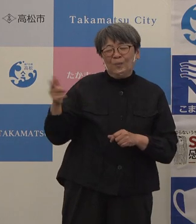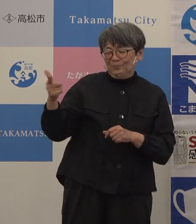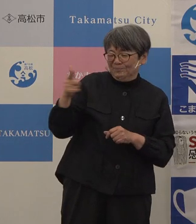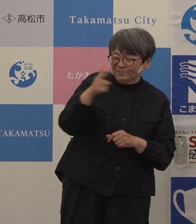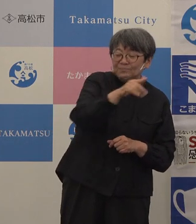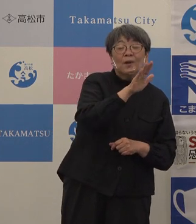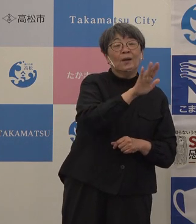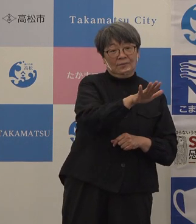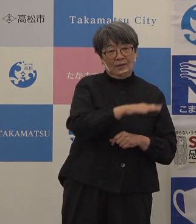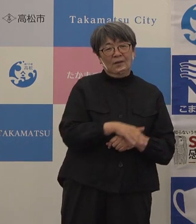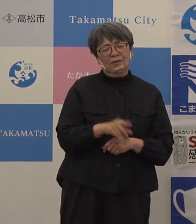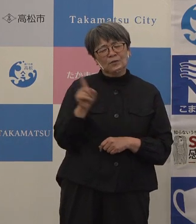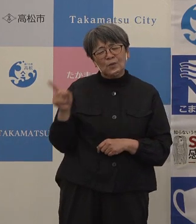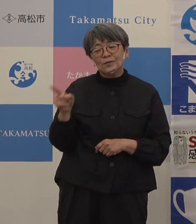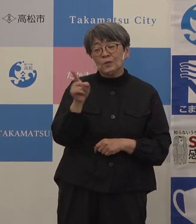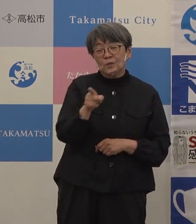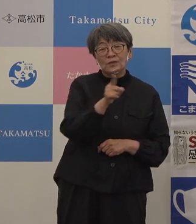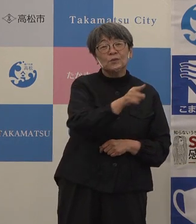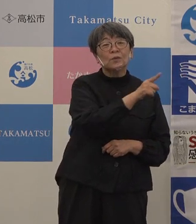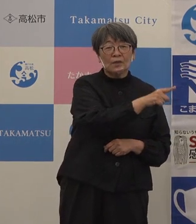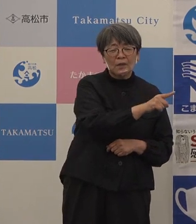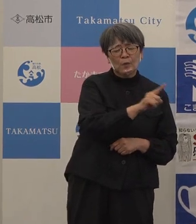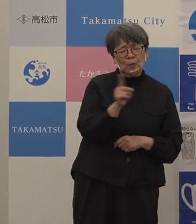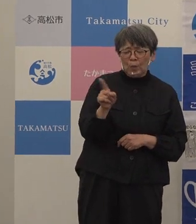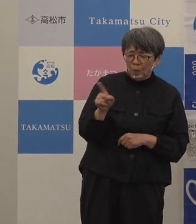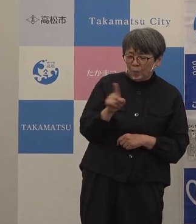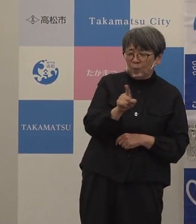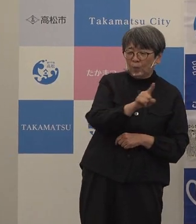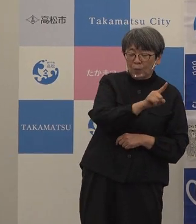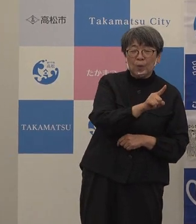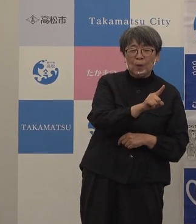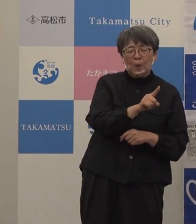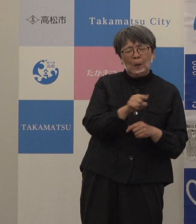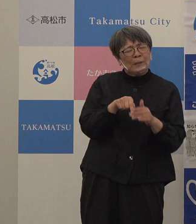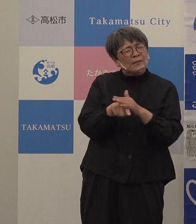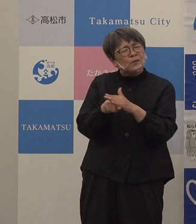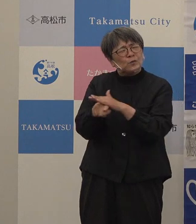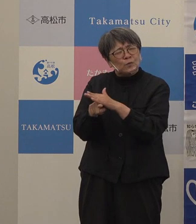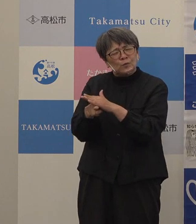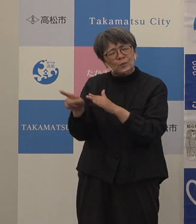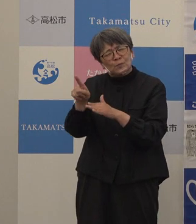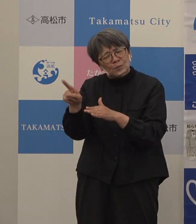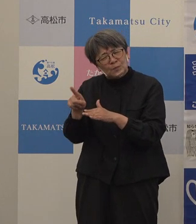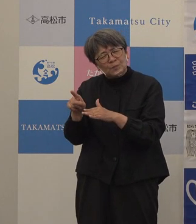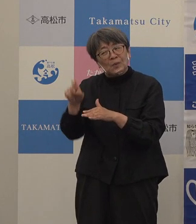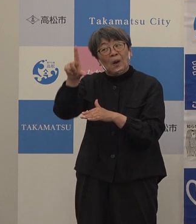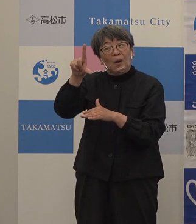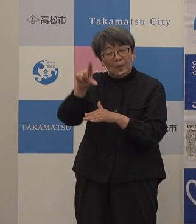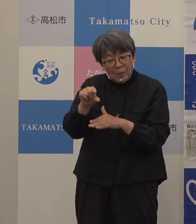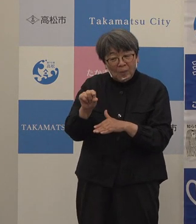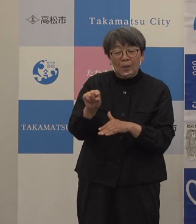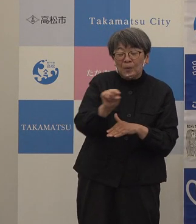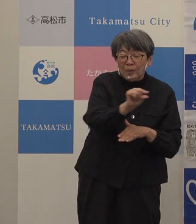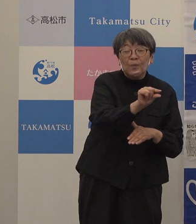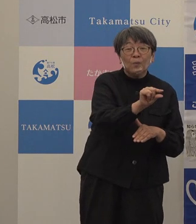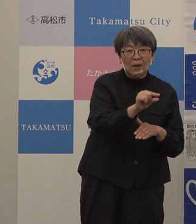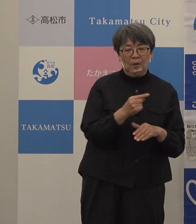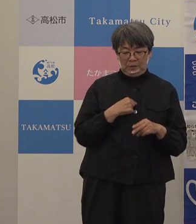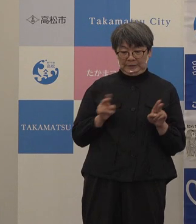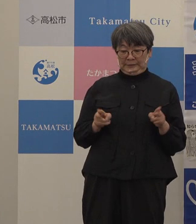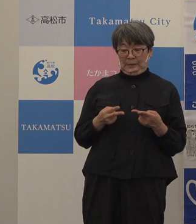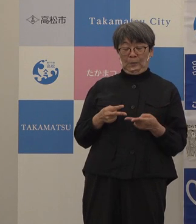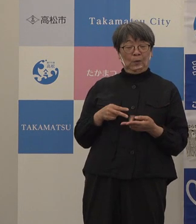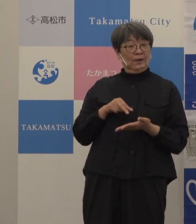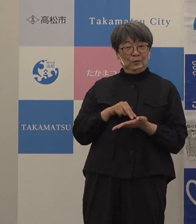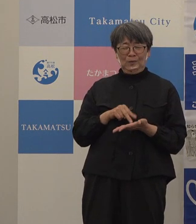ございます。それぞれの時期においてどういうものがどうか作用して、そのような形になったのかというのは、私は専門家でも